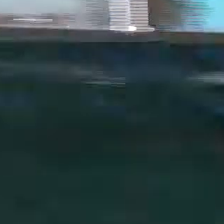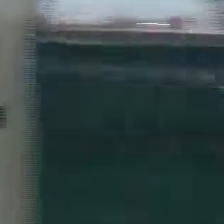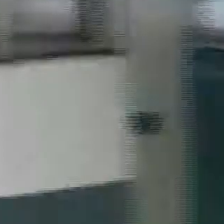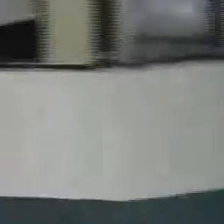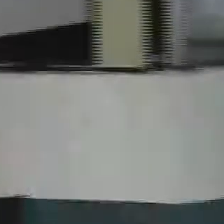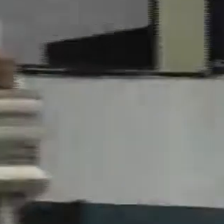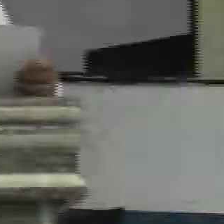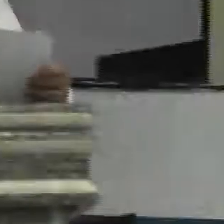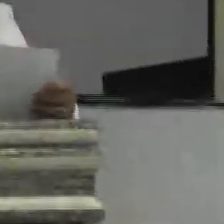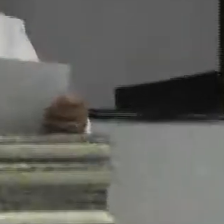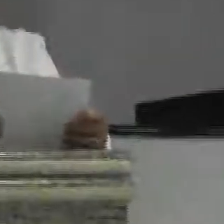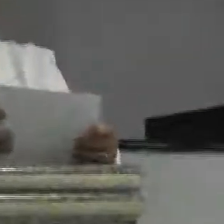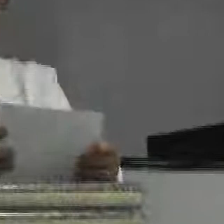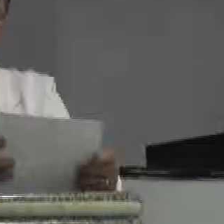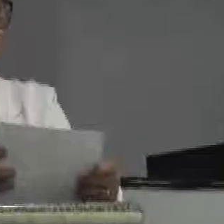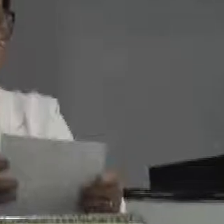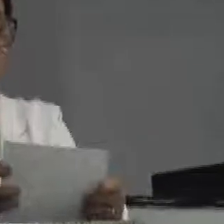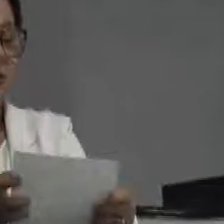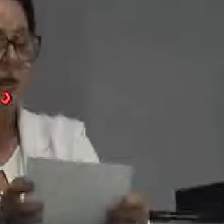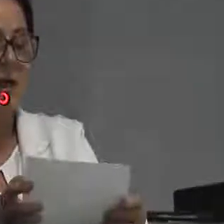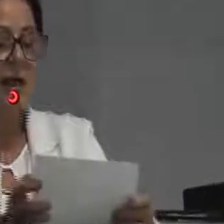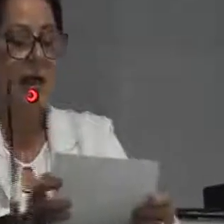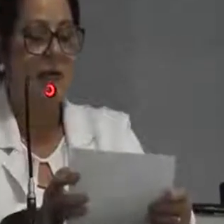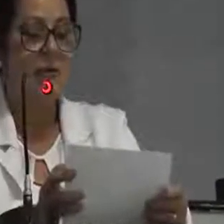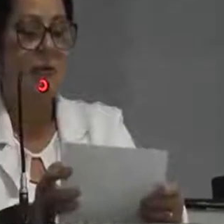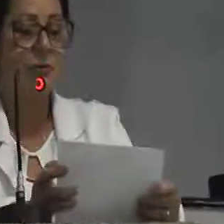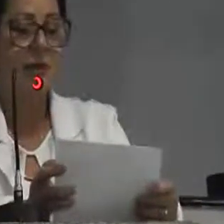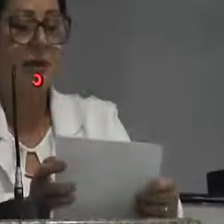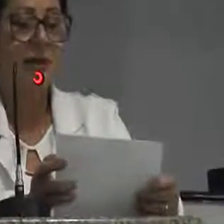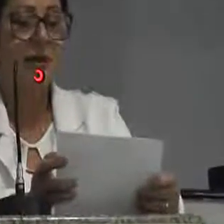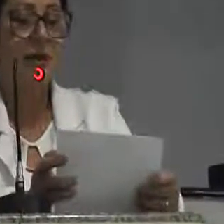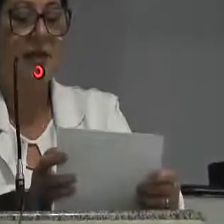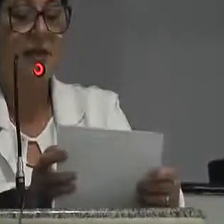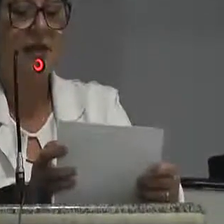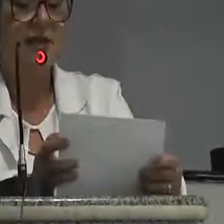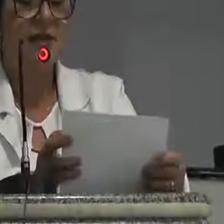ano de 2019, às 16 horas, realizou-se a